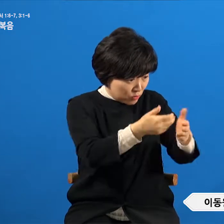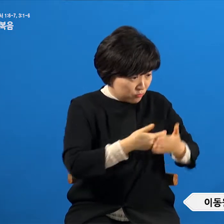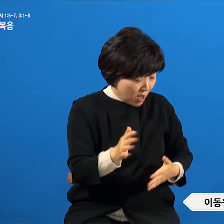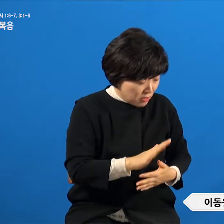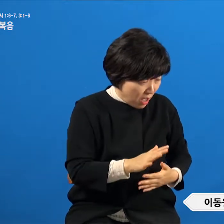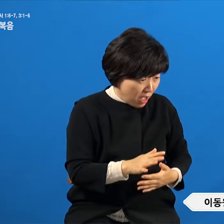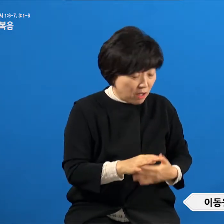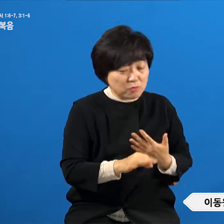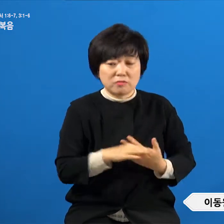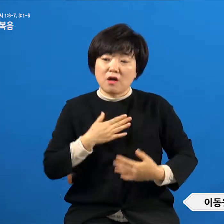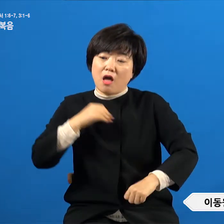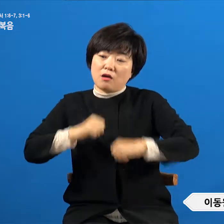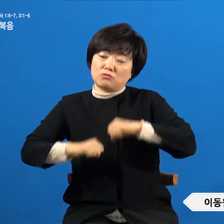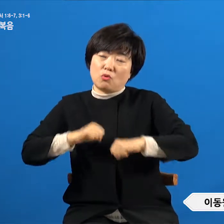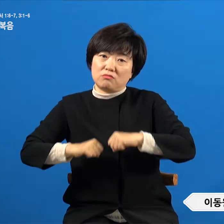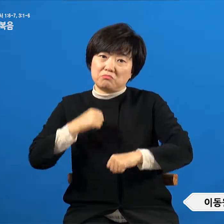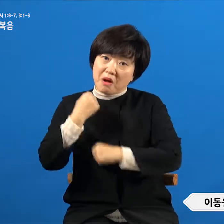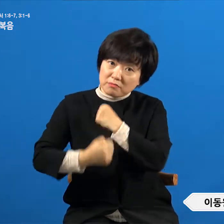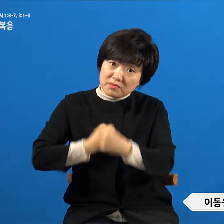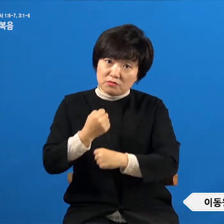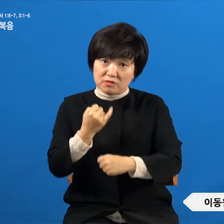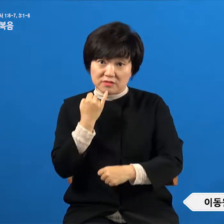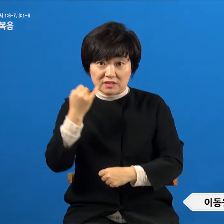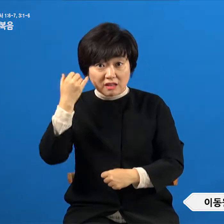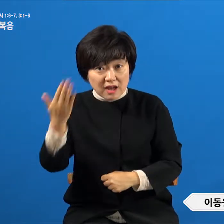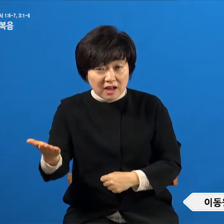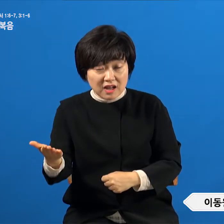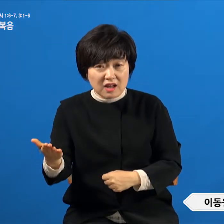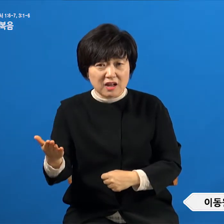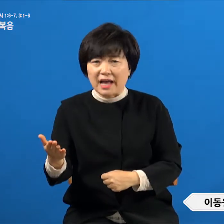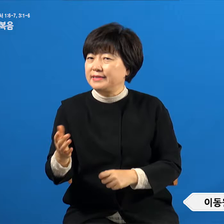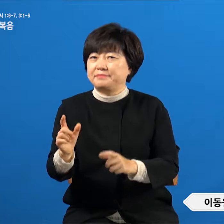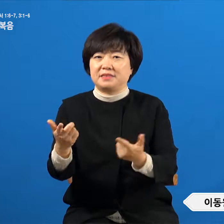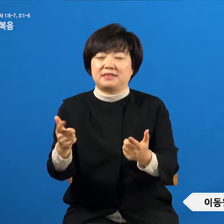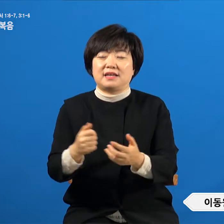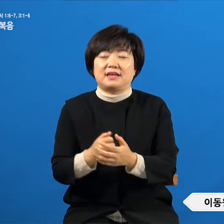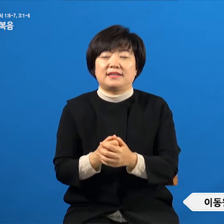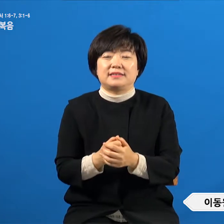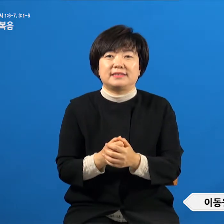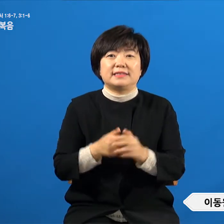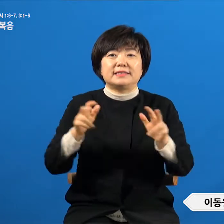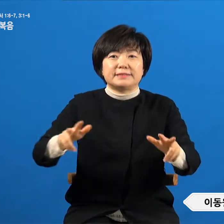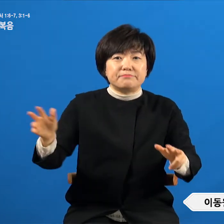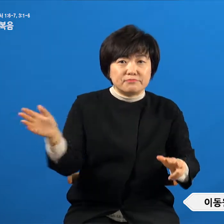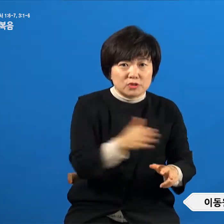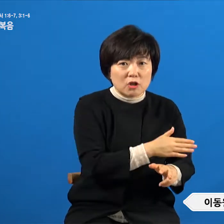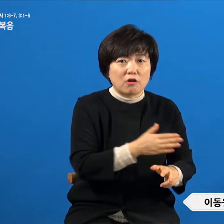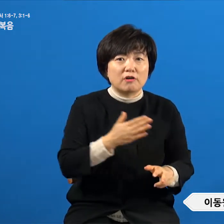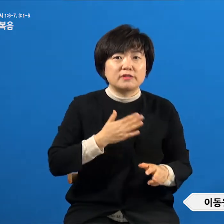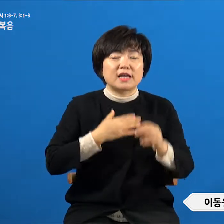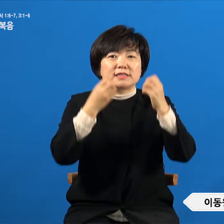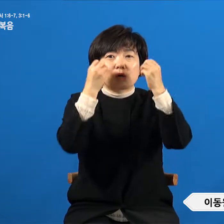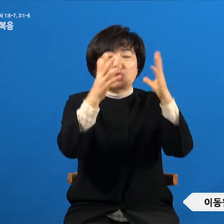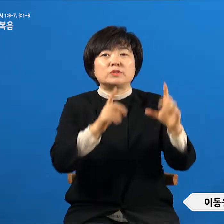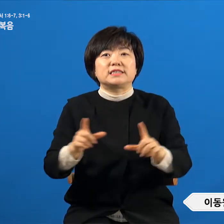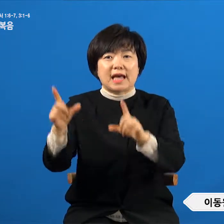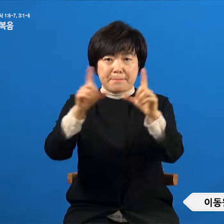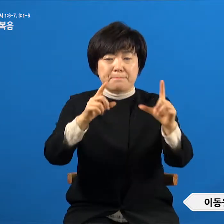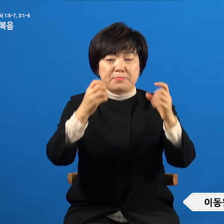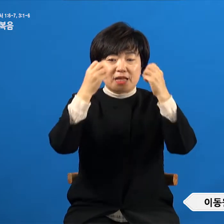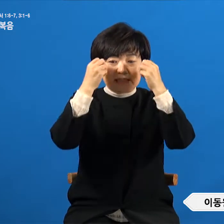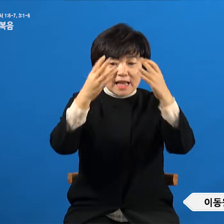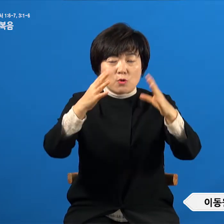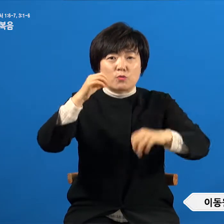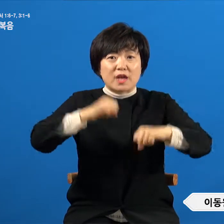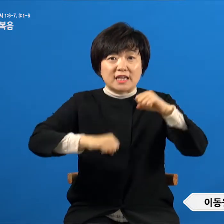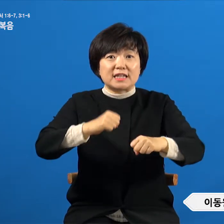행위는 아무래도 좋을까? 아닙니다. 그러면 이제부터 내 새로운 삶, 내 새로운